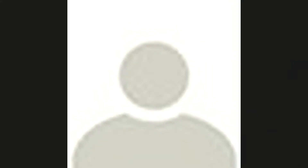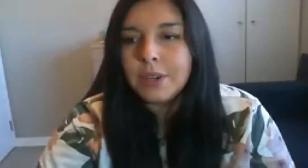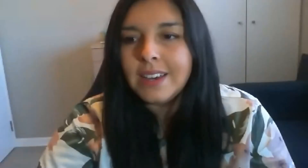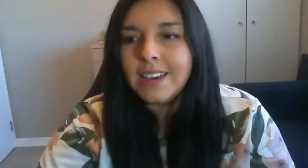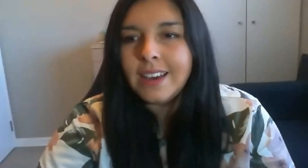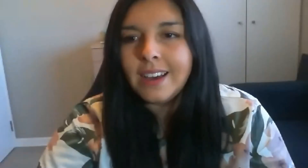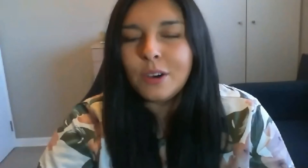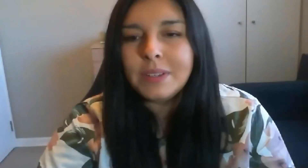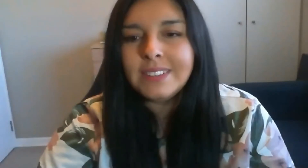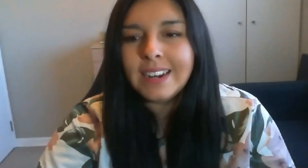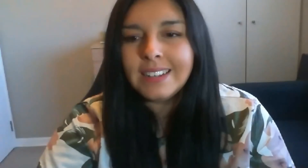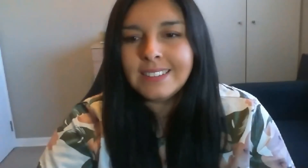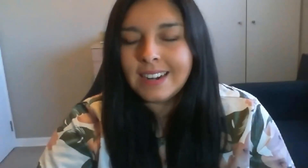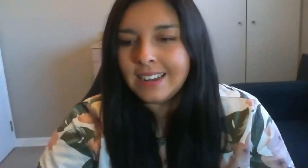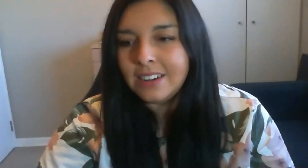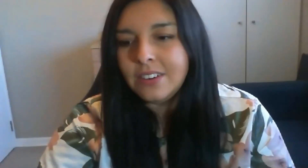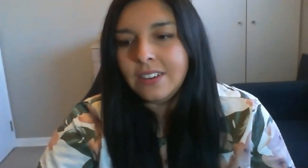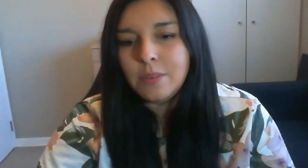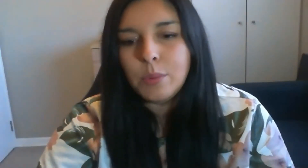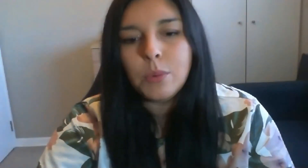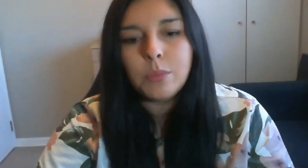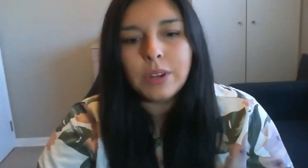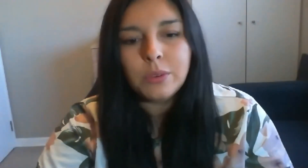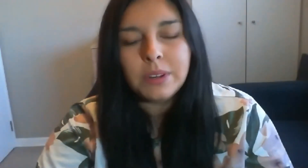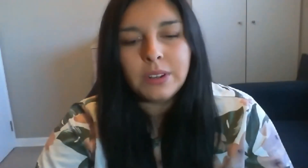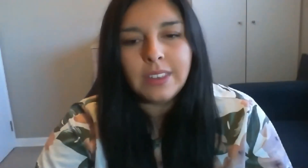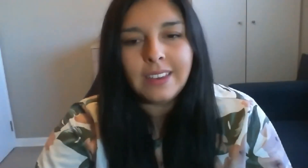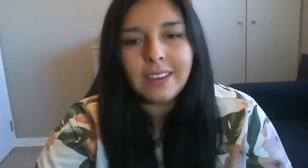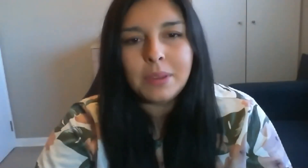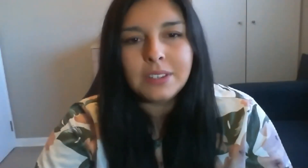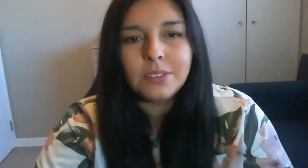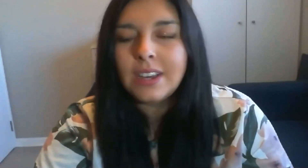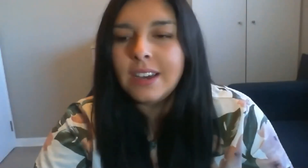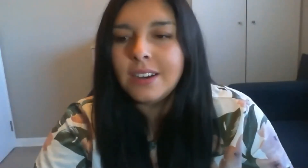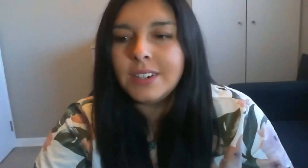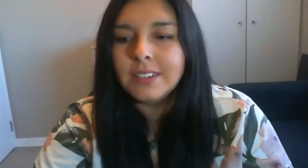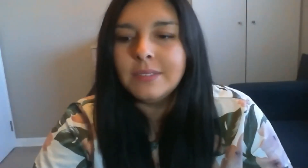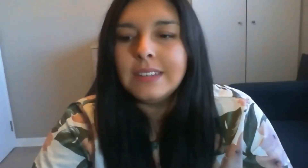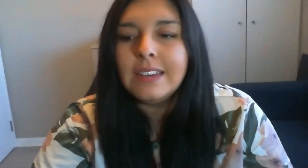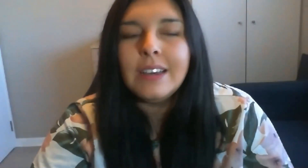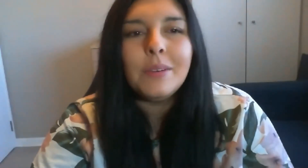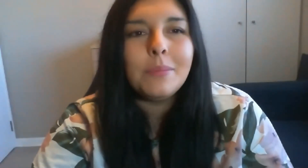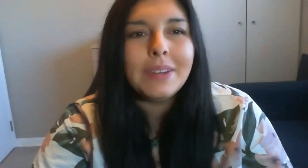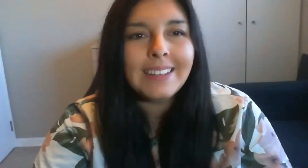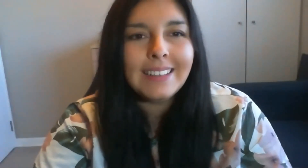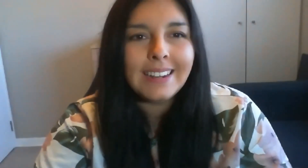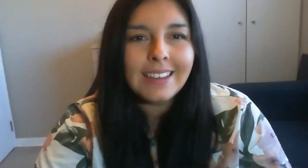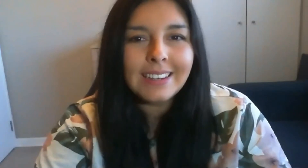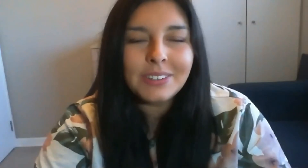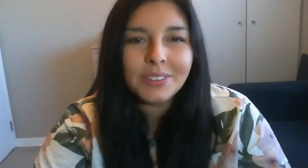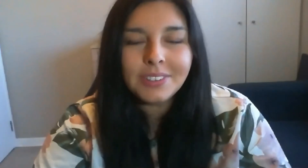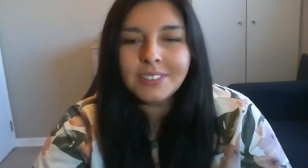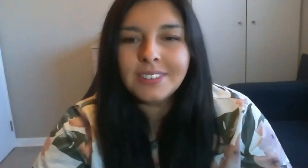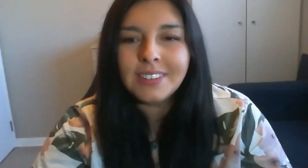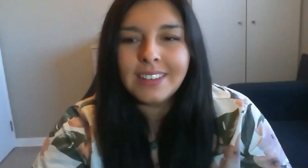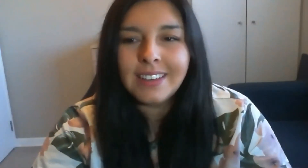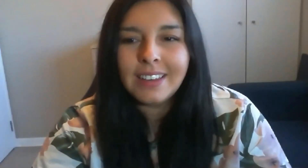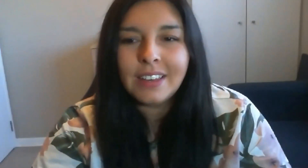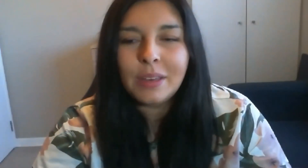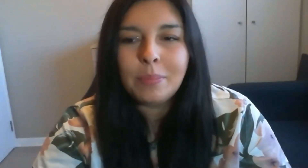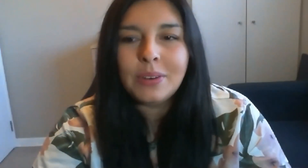Voy a comenzar la charla, creo que había un buen número de personas ahora. Buenas tardes a todos,